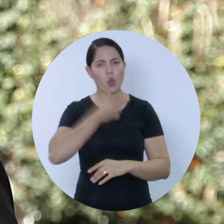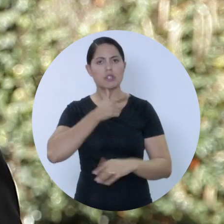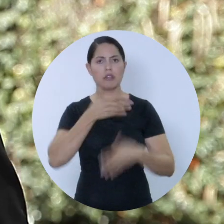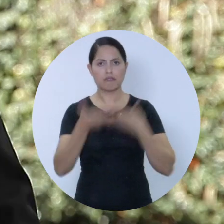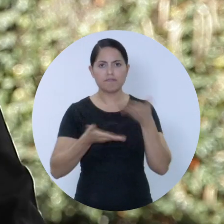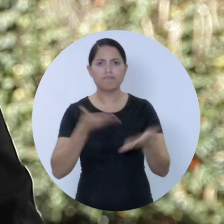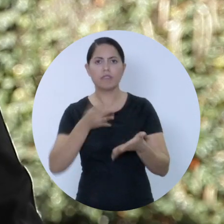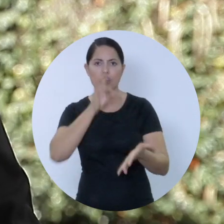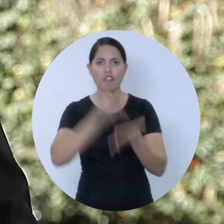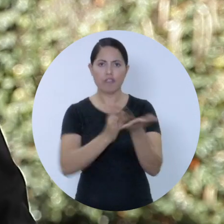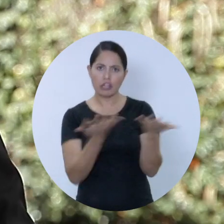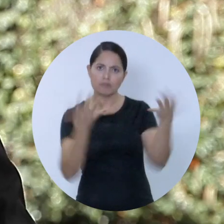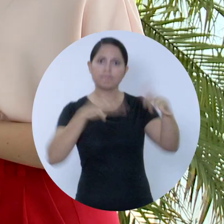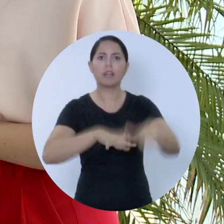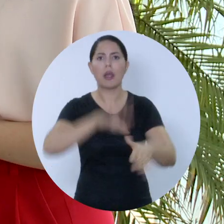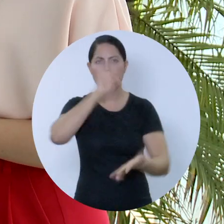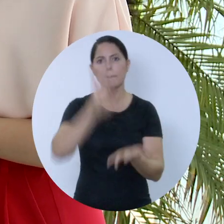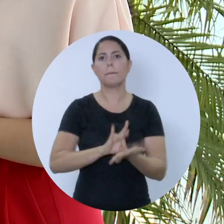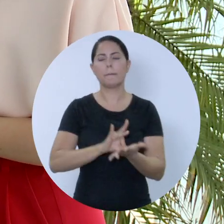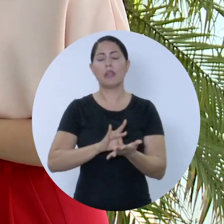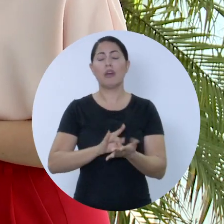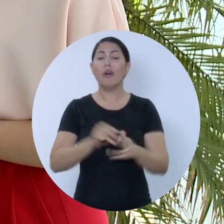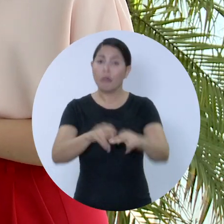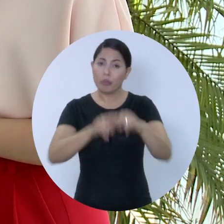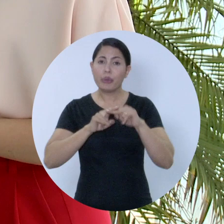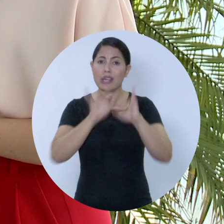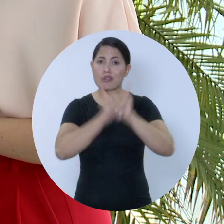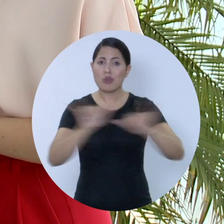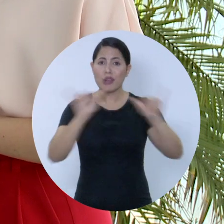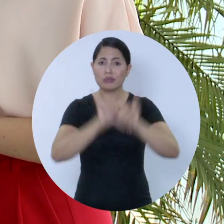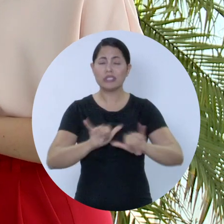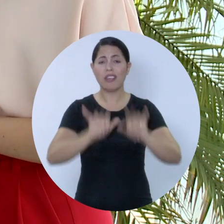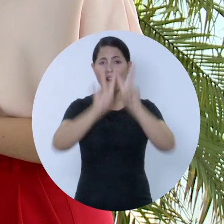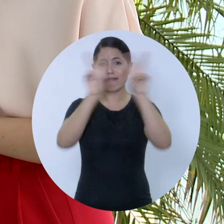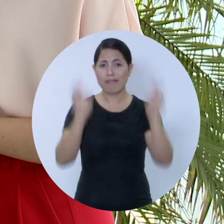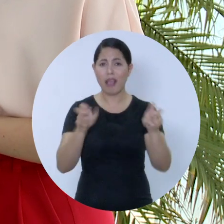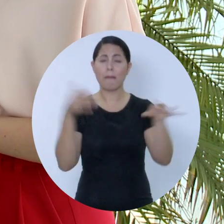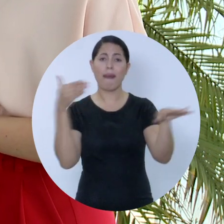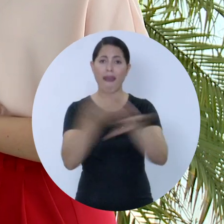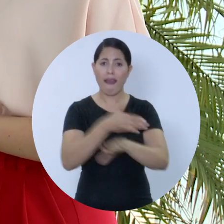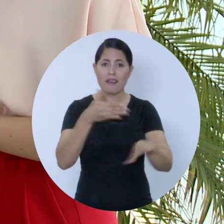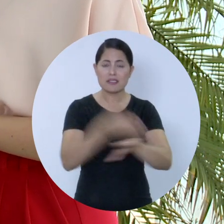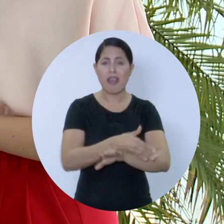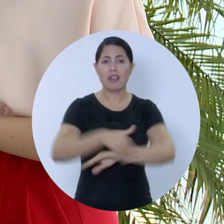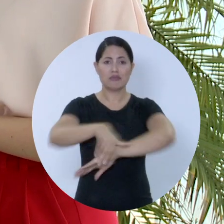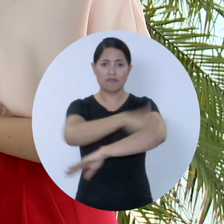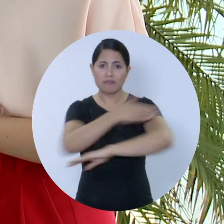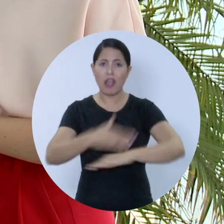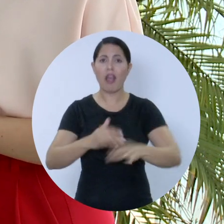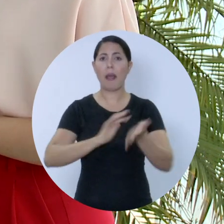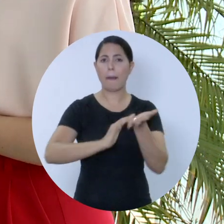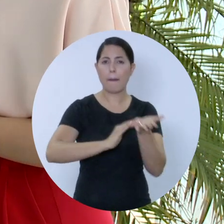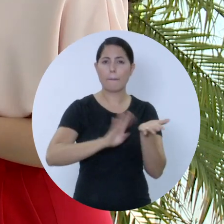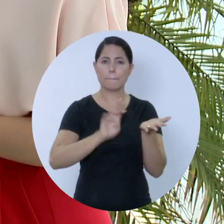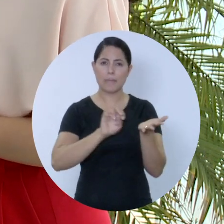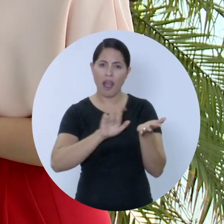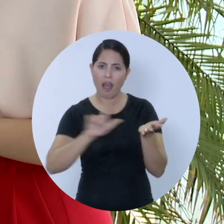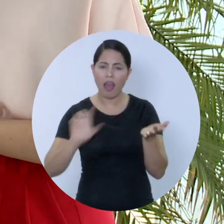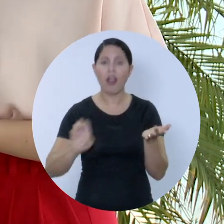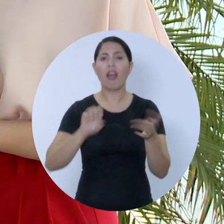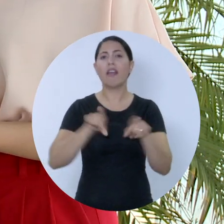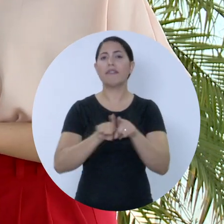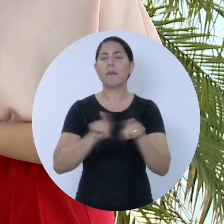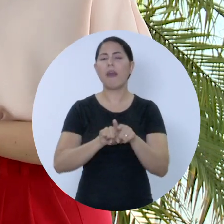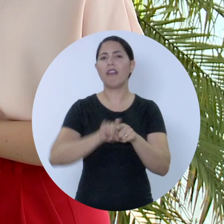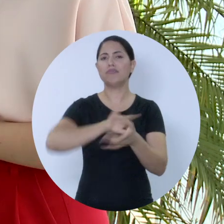prestação desse serviço, para que se possa garantir a sua inclusão. E por isso a gente fala tanto das rampas, fala do